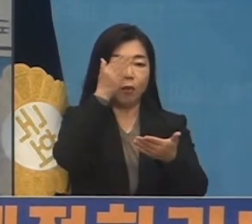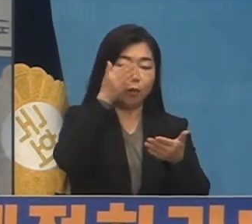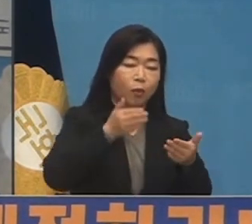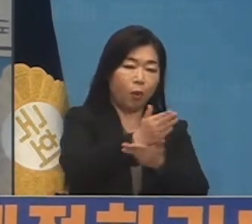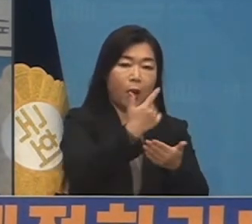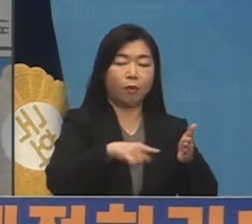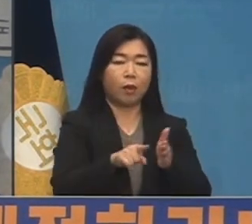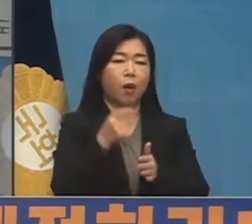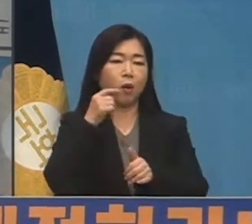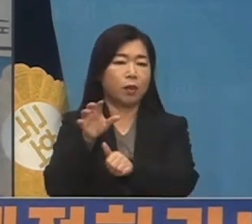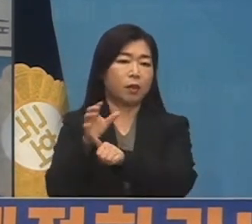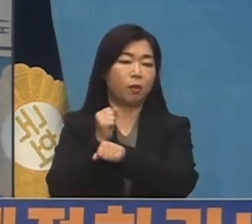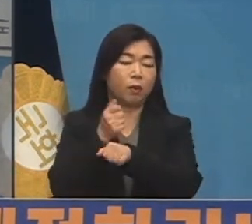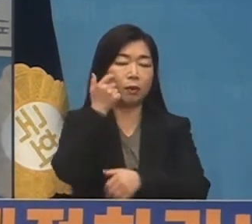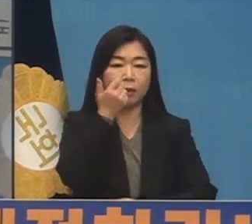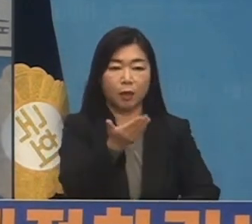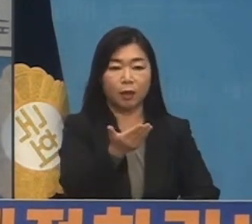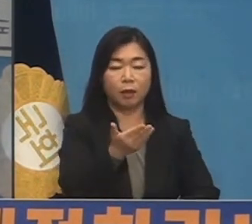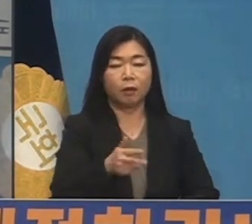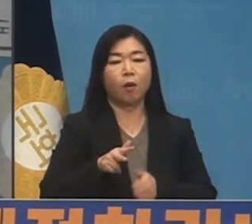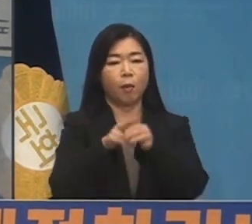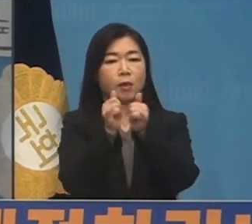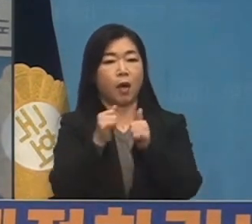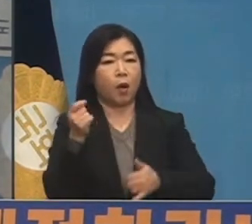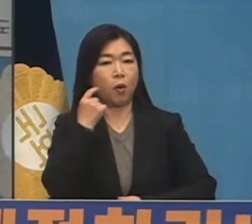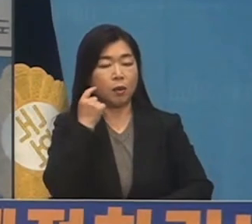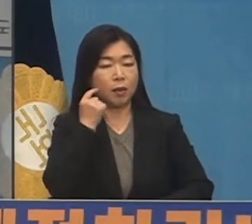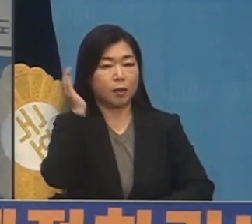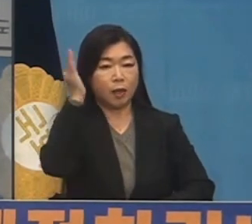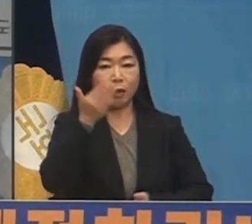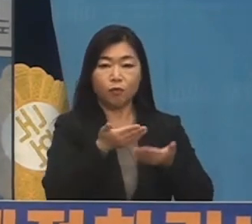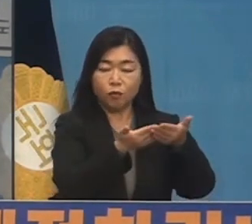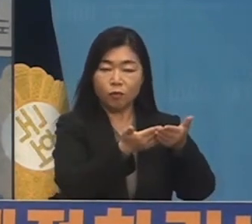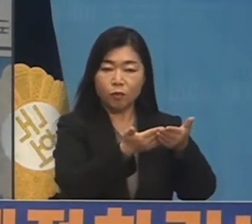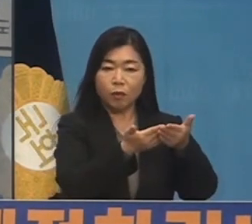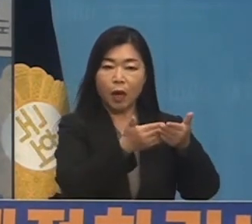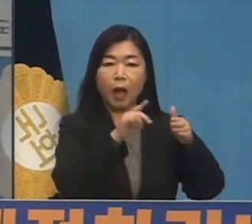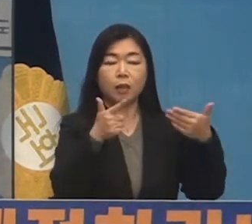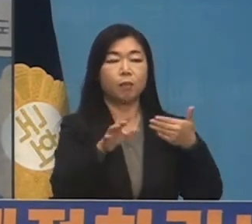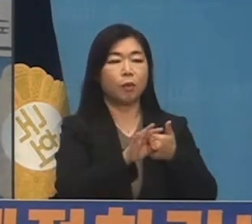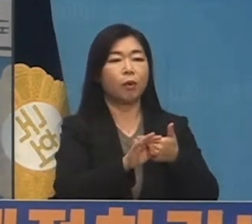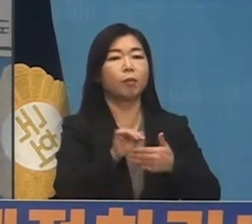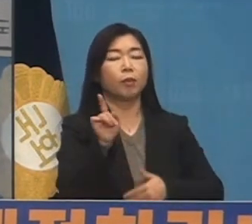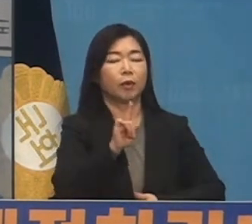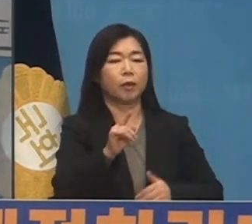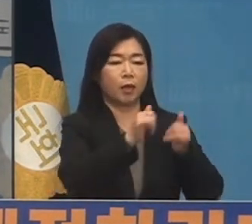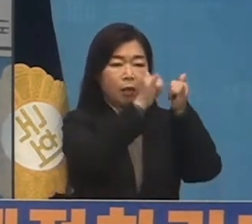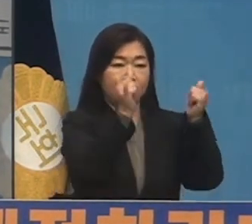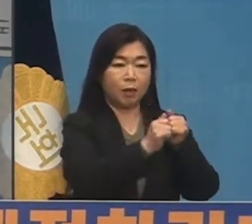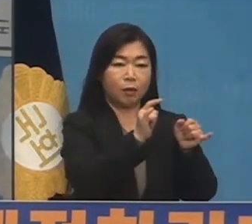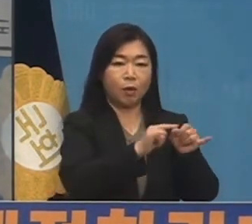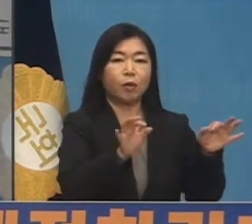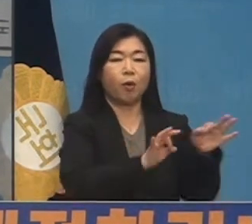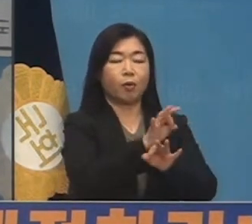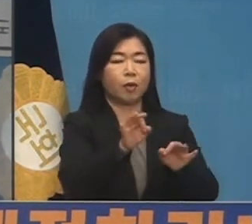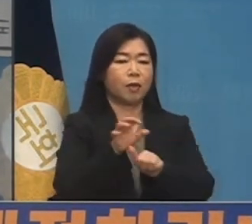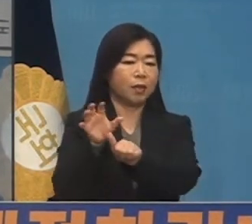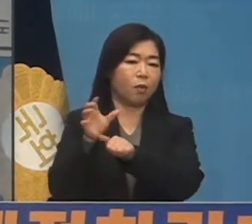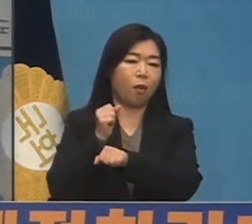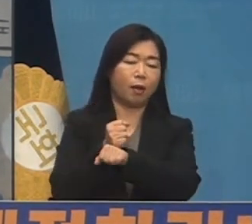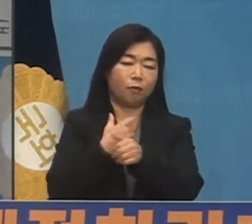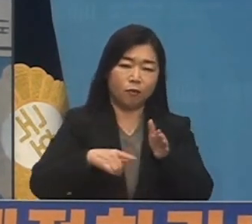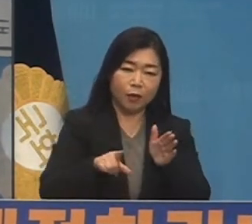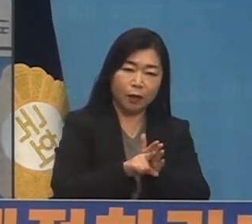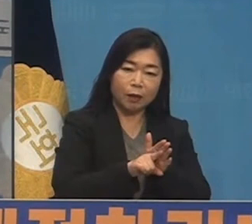위한 거짓말인가? 후보가 거짓말을 하지 않는 것이라면 사회적 경제를 들러리로